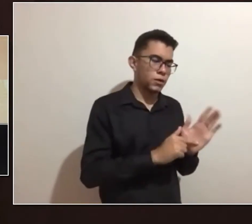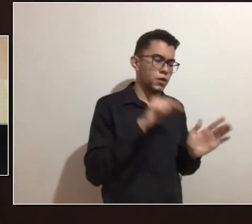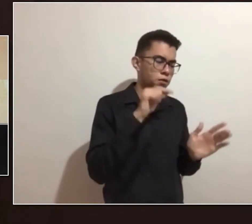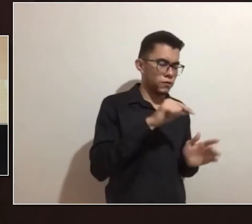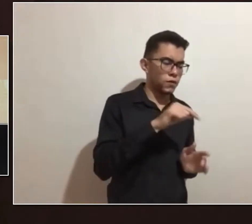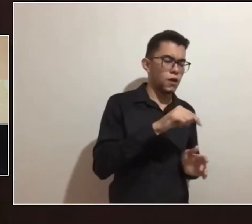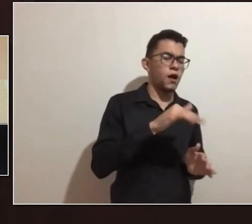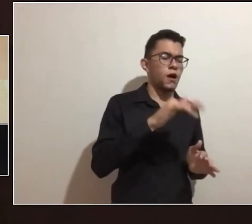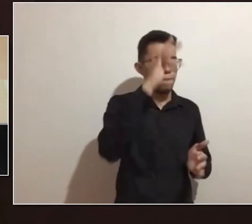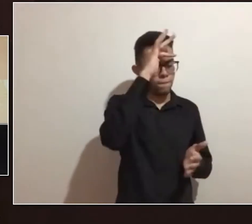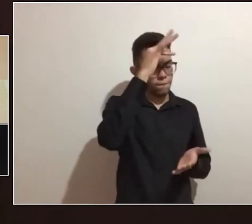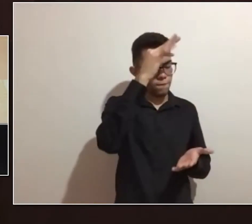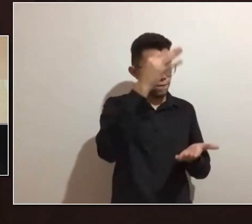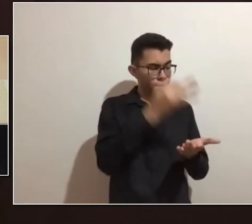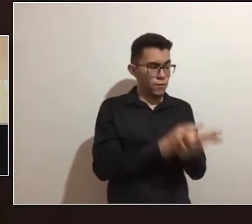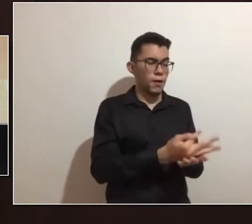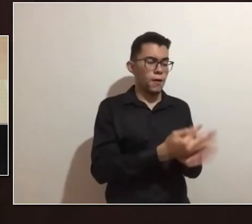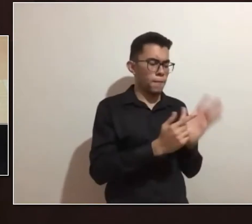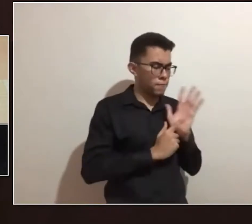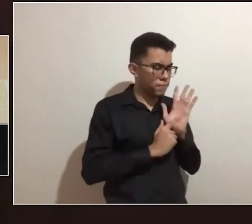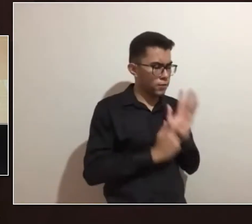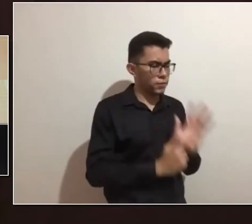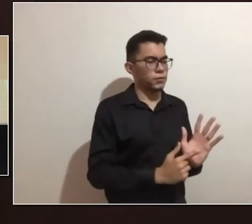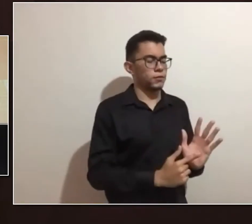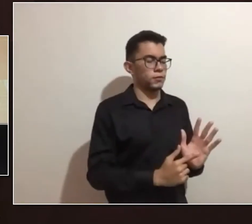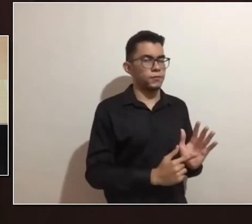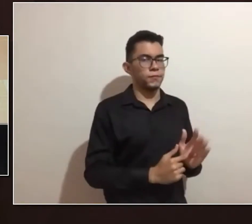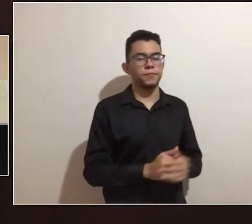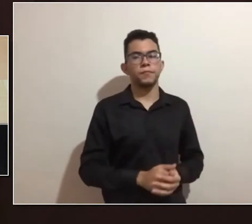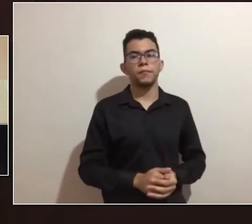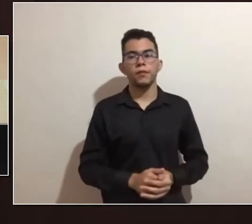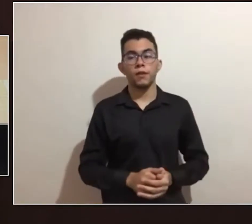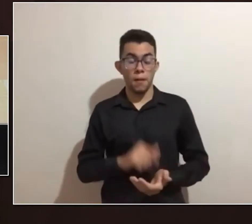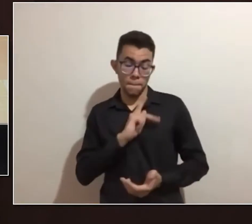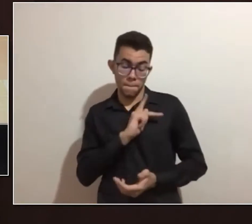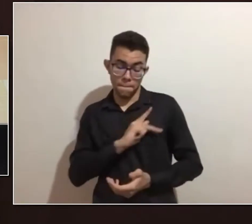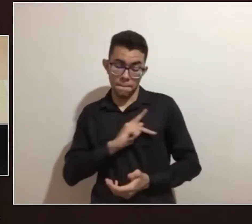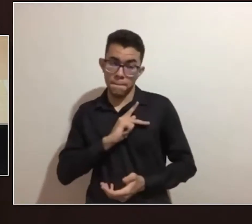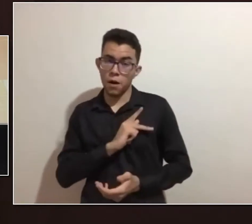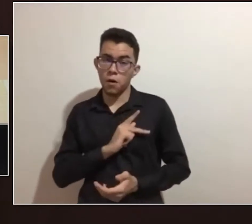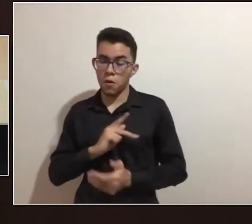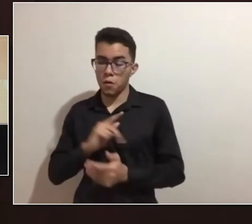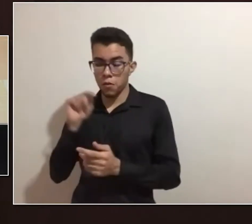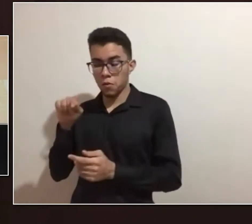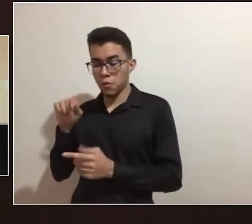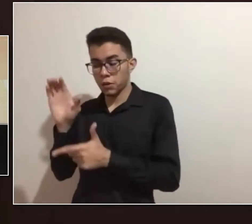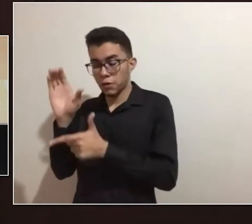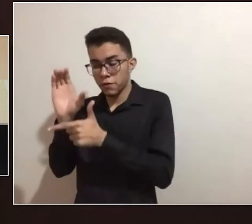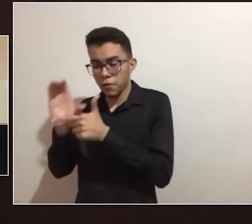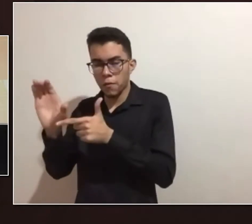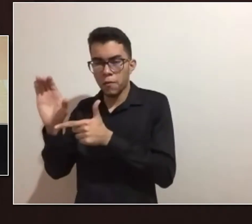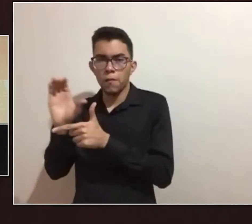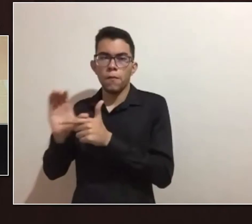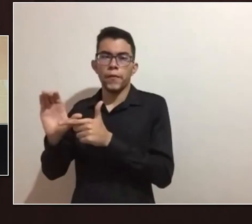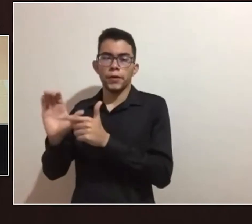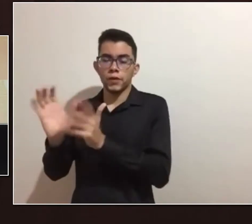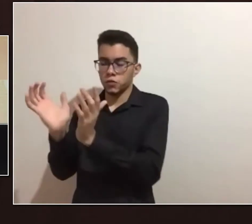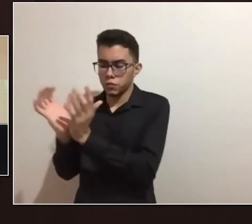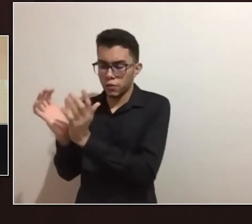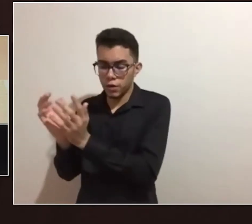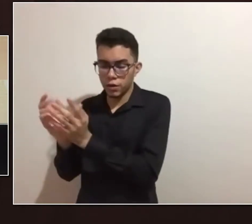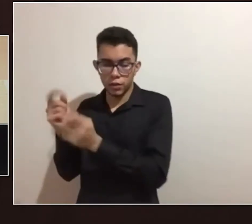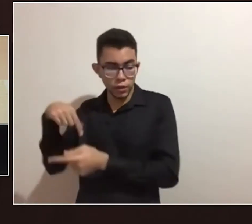fé. Paulo não tinha ido para Roma. Paulo escreveu uma carta para Roma na sua segunda